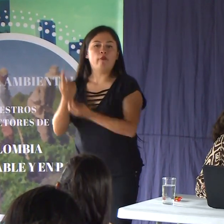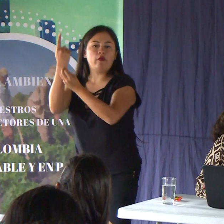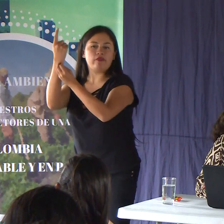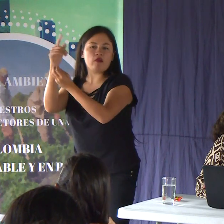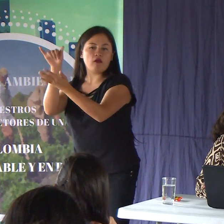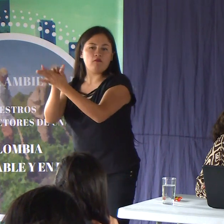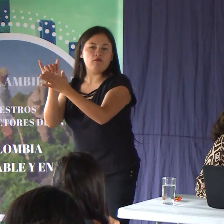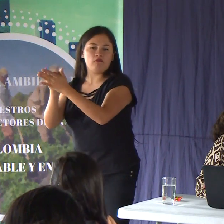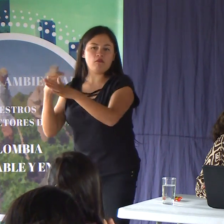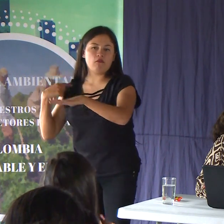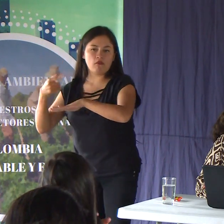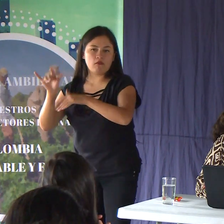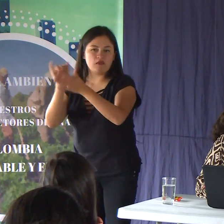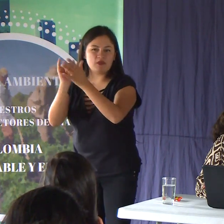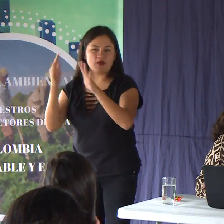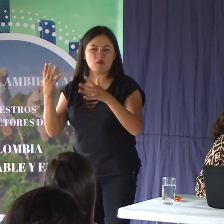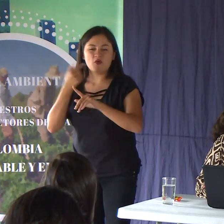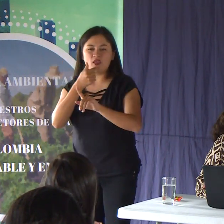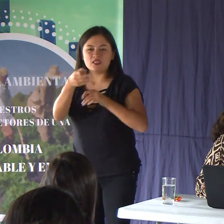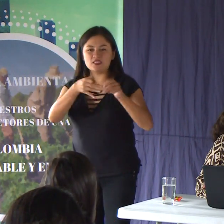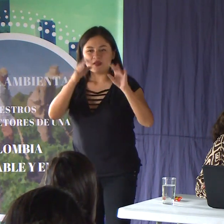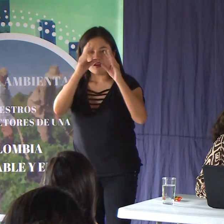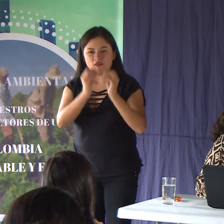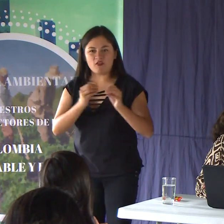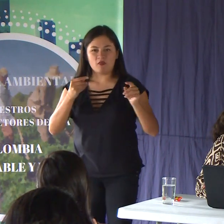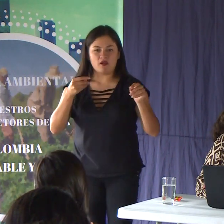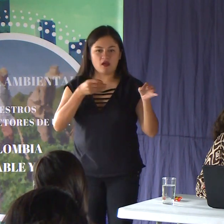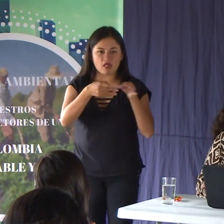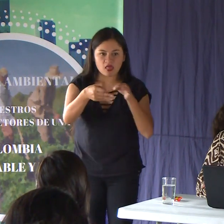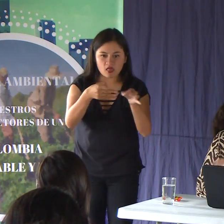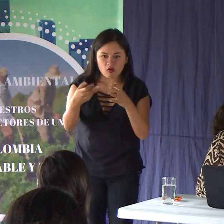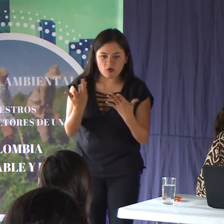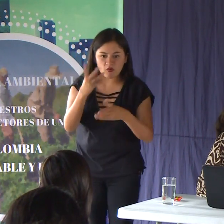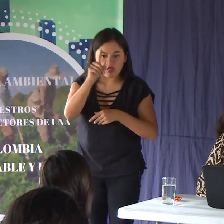directriz de esa formación que se da en las instituciones.